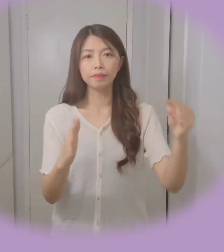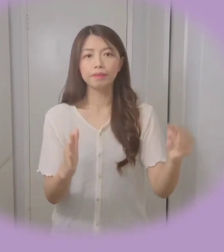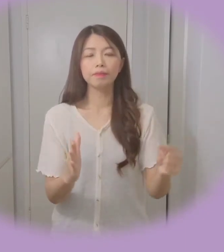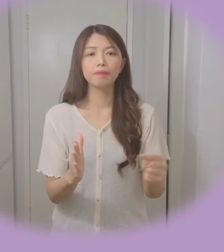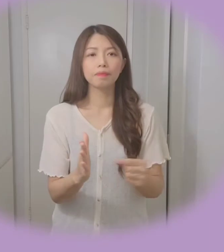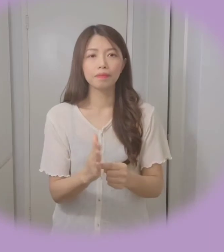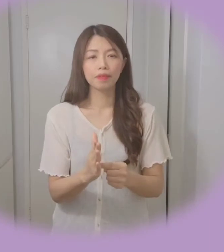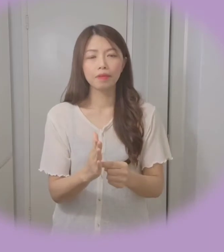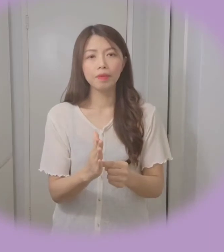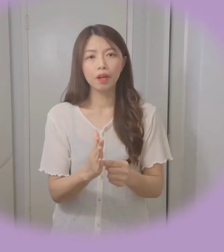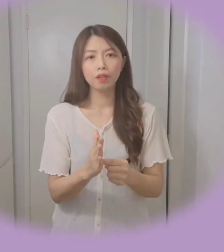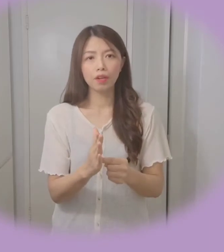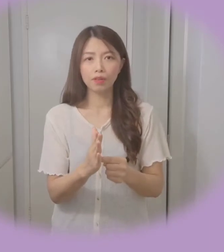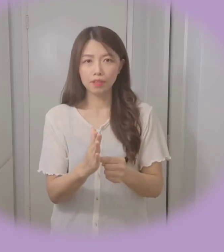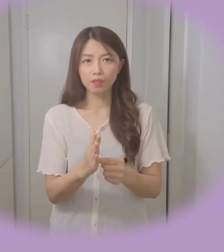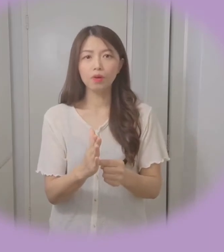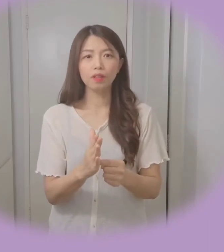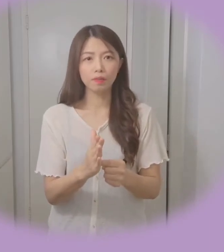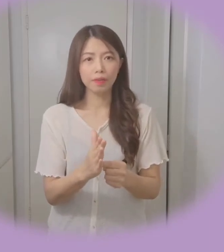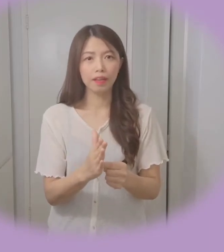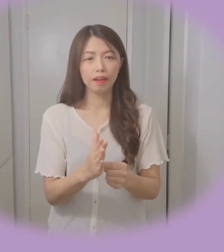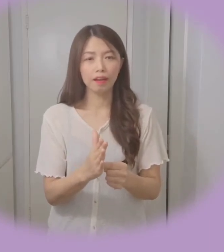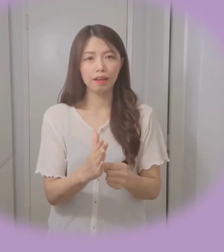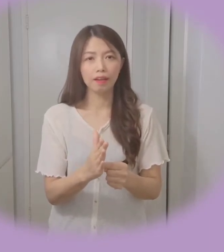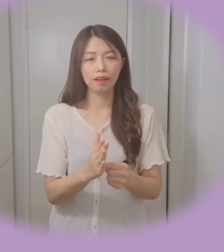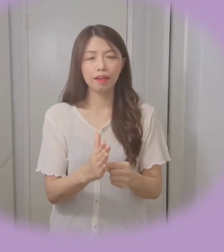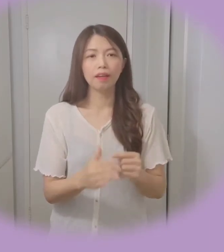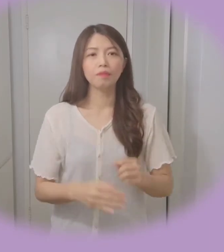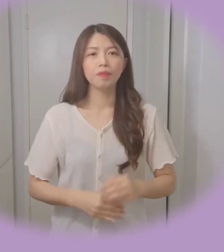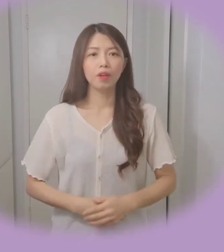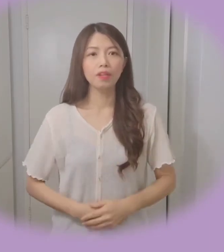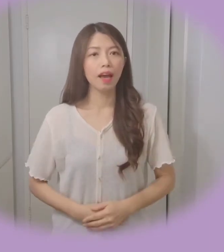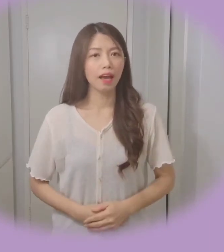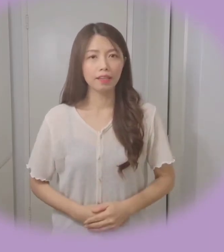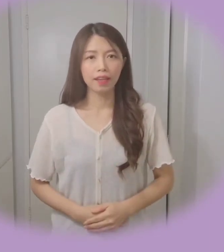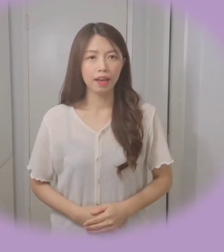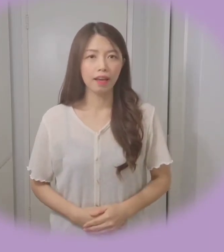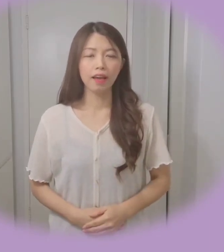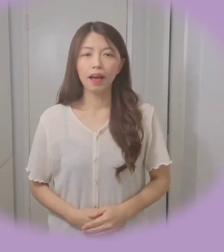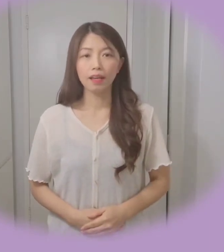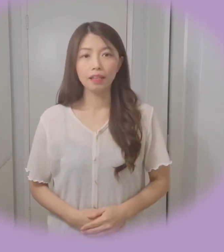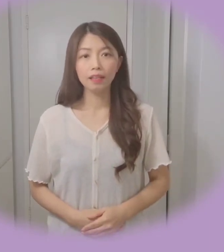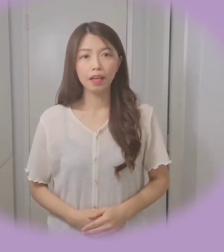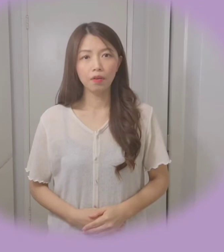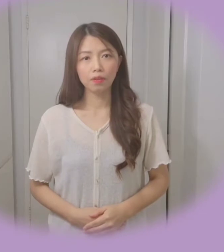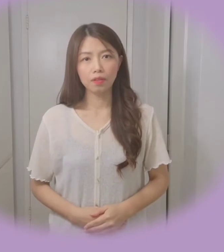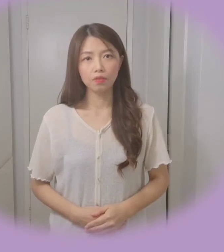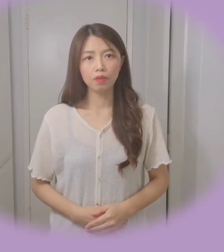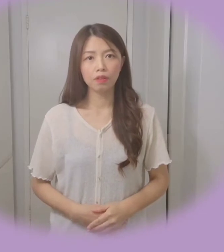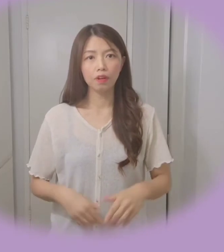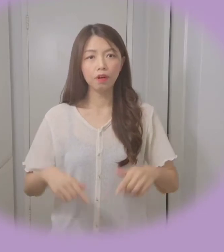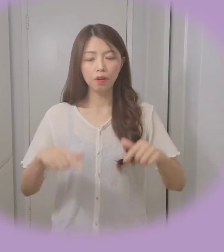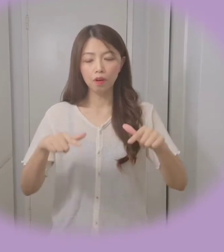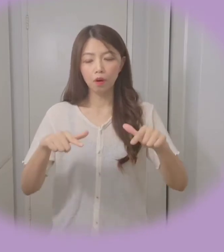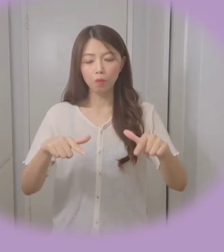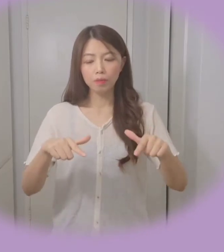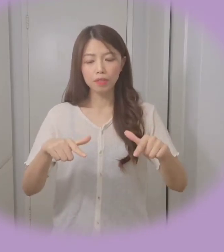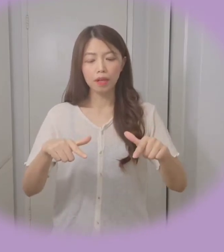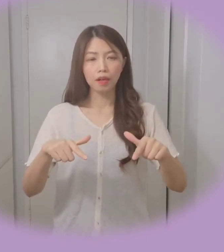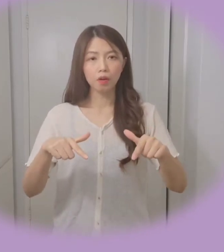마음, 미련이라고 한 뜻의 수어가 됩니다. 미련이 아니야. 아니다 라고 한 뜻의